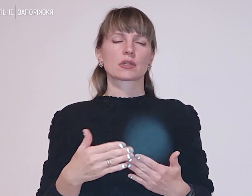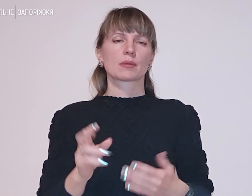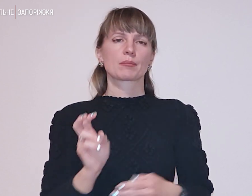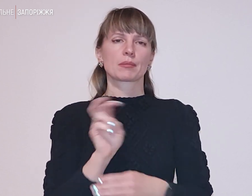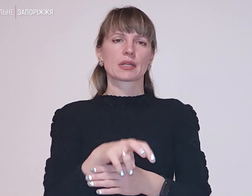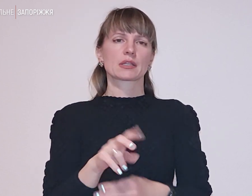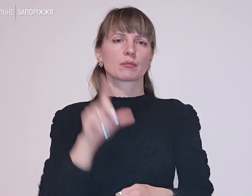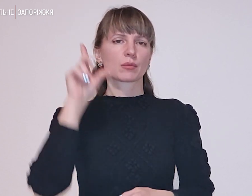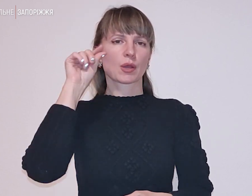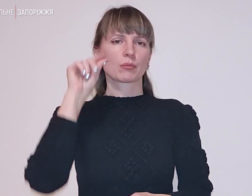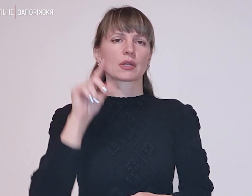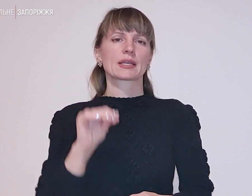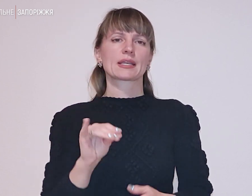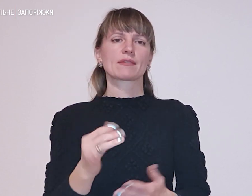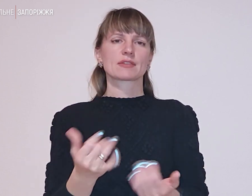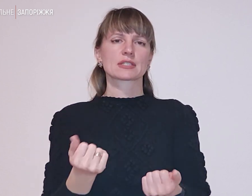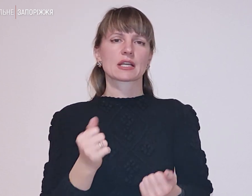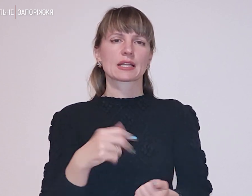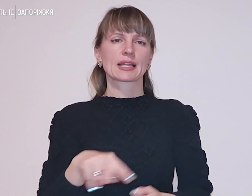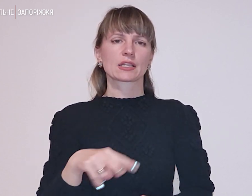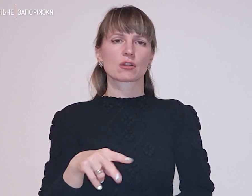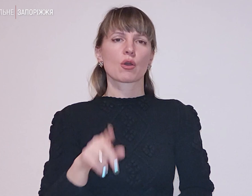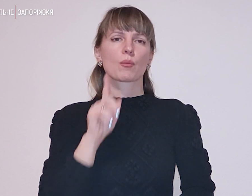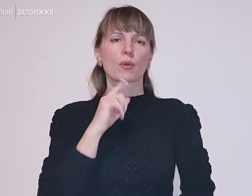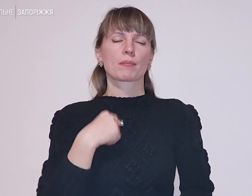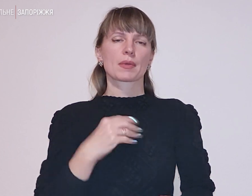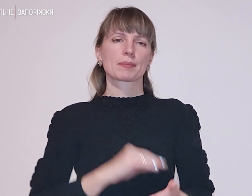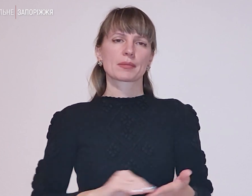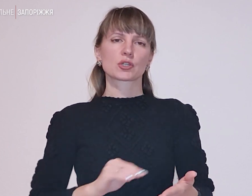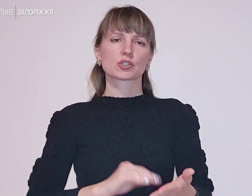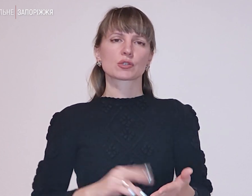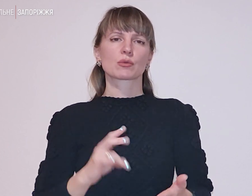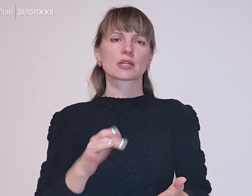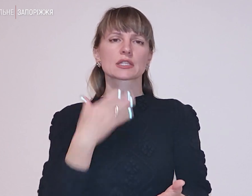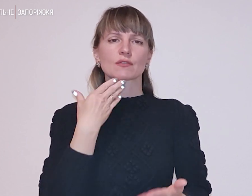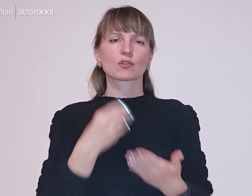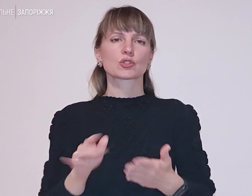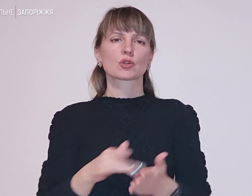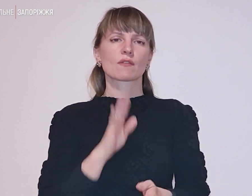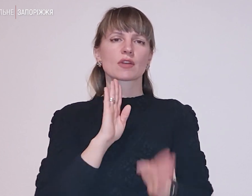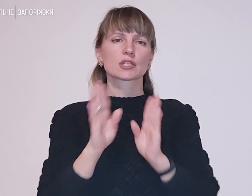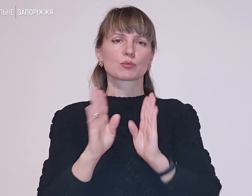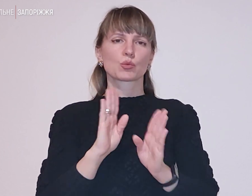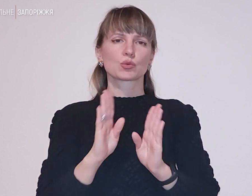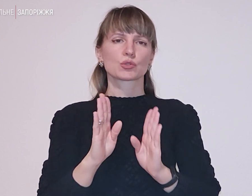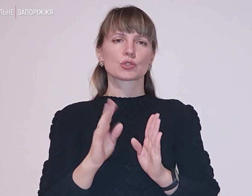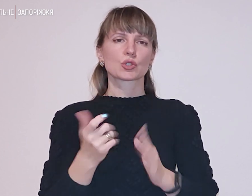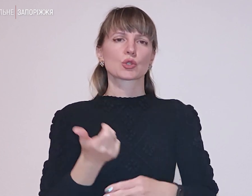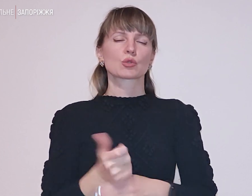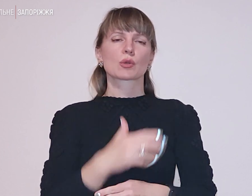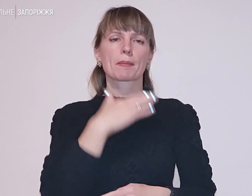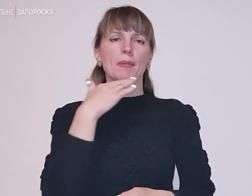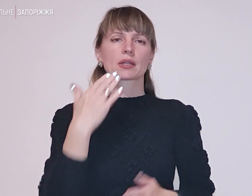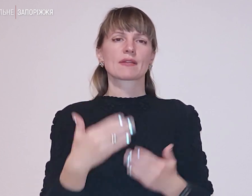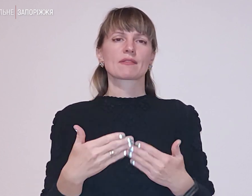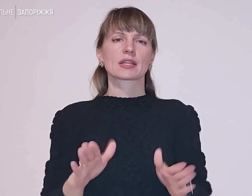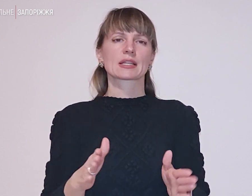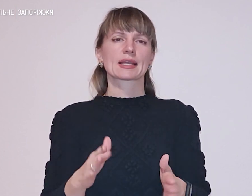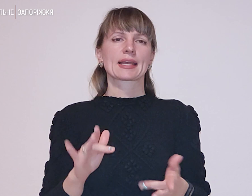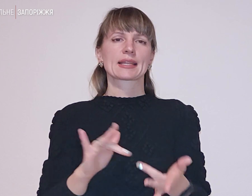і взяти літературу. Але ми публікуємо на своїй сторінці в Фейсбуці досить багато відкритих інтернет-ресурсів,